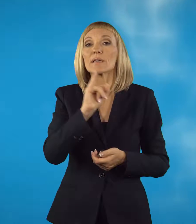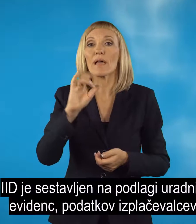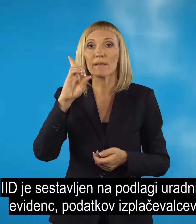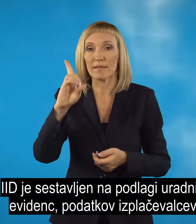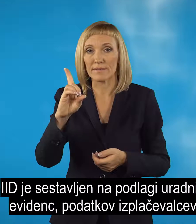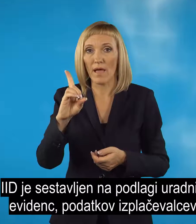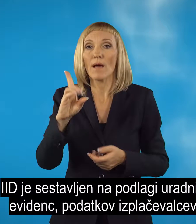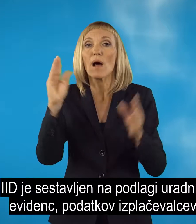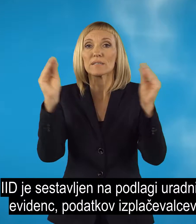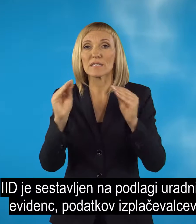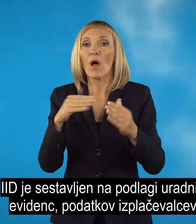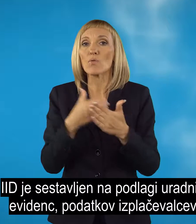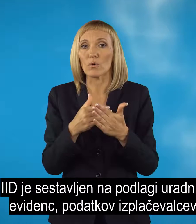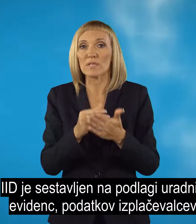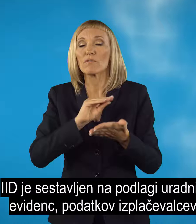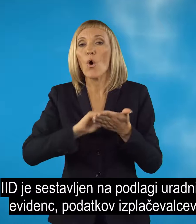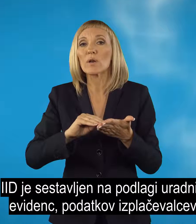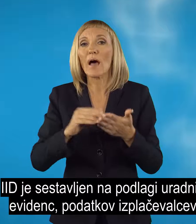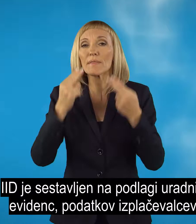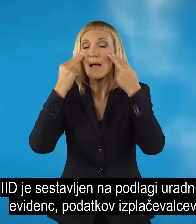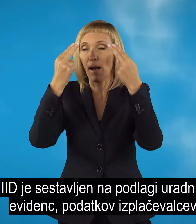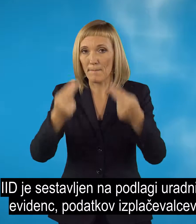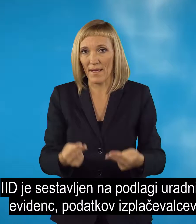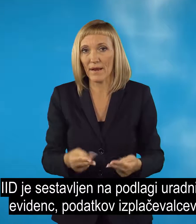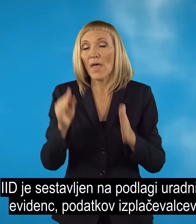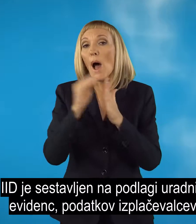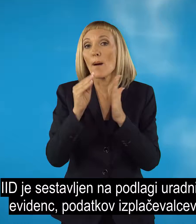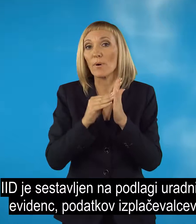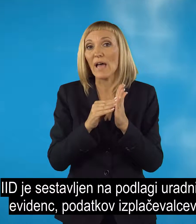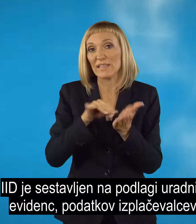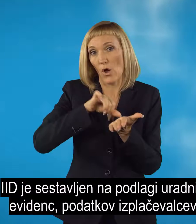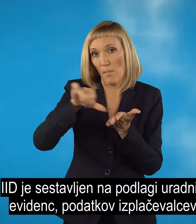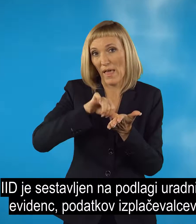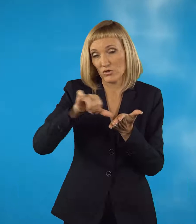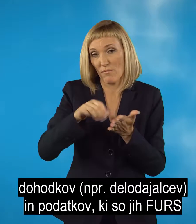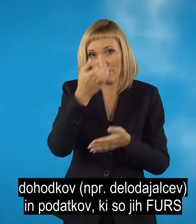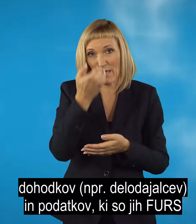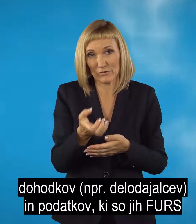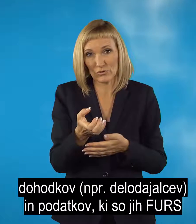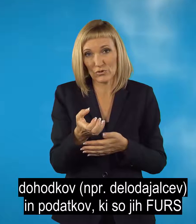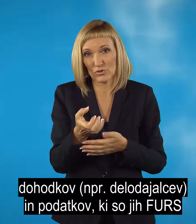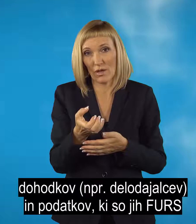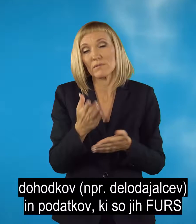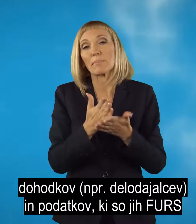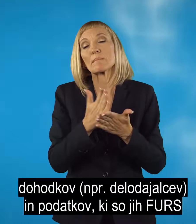IID je sestavljen na podlagi uradnih evidenc, podatkov izplačevalcev dohodkov, na primer